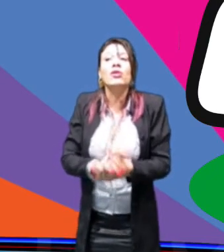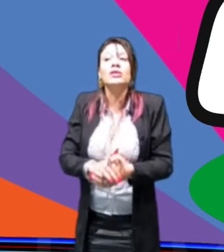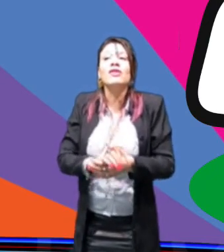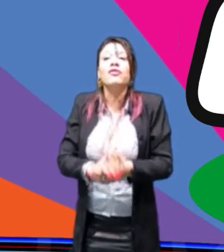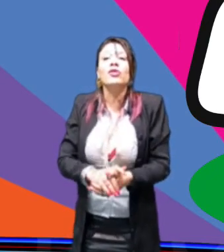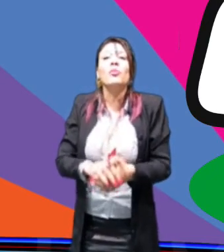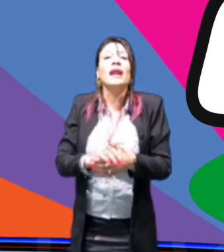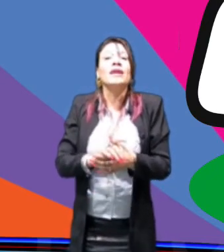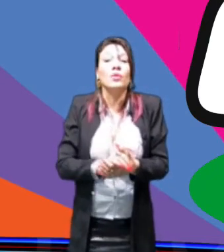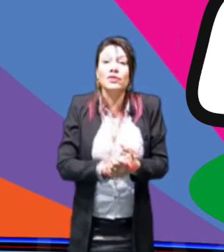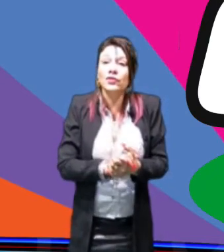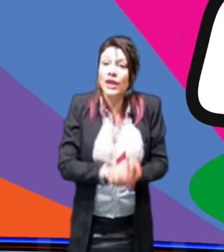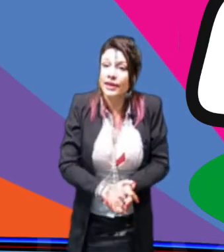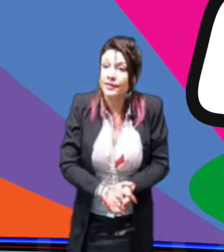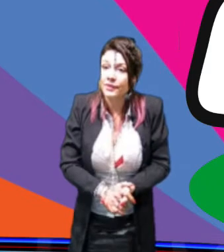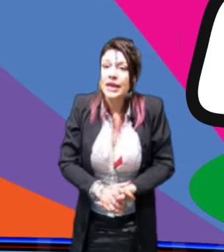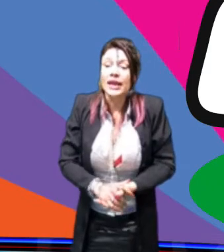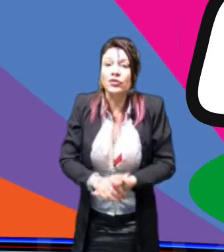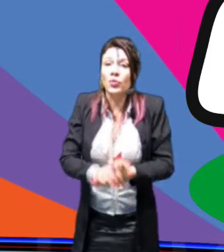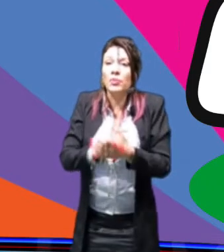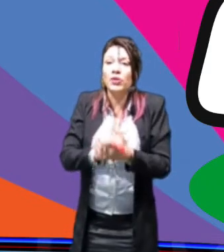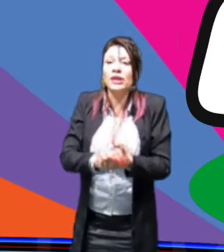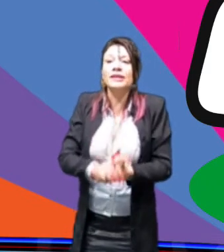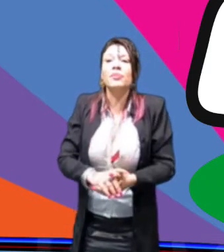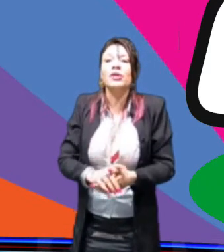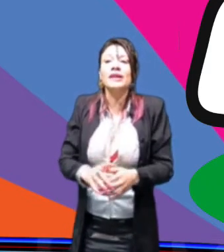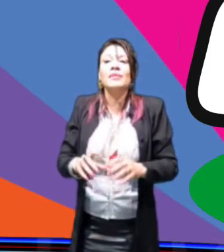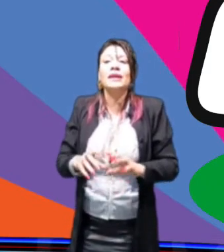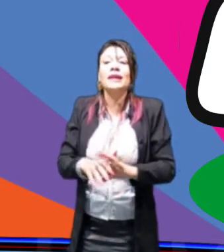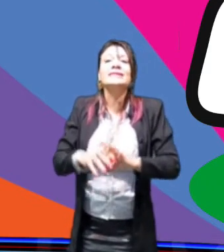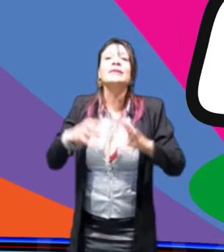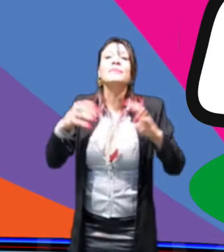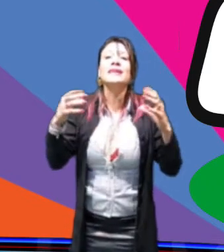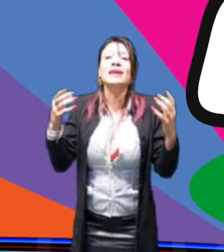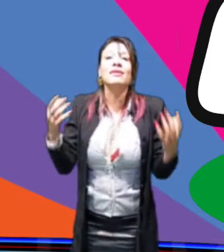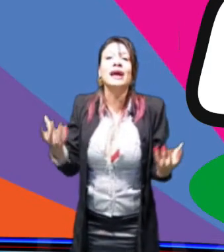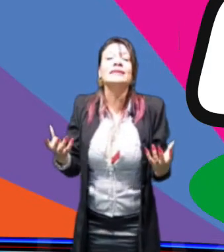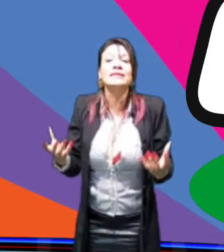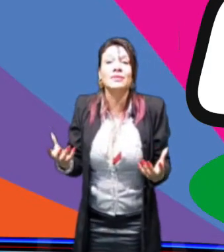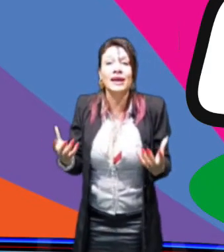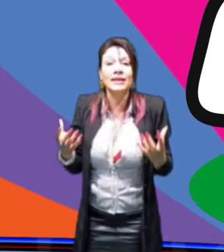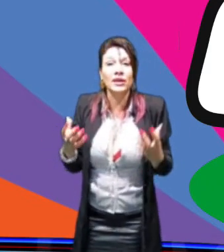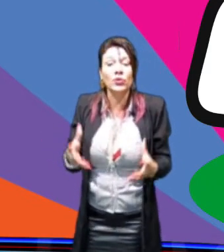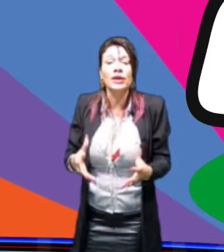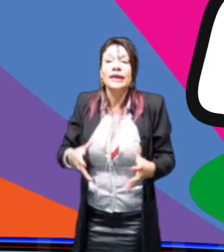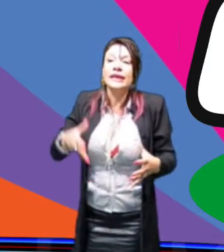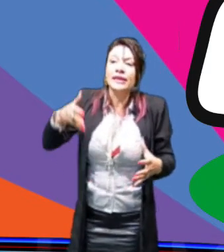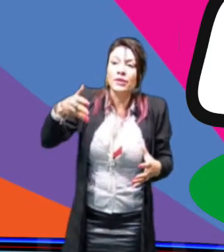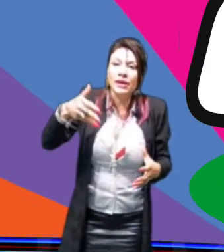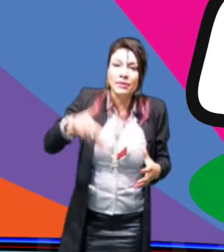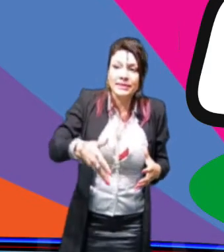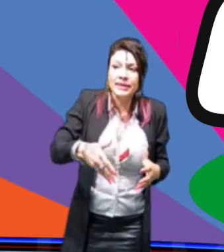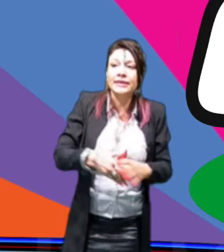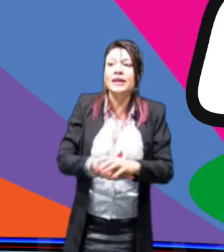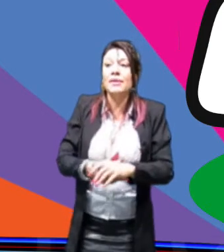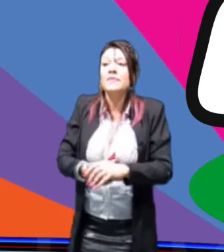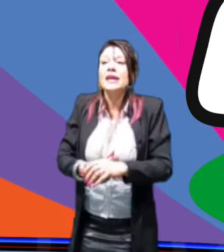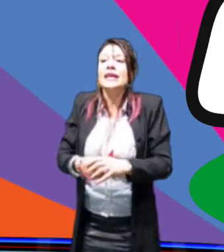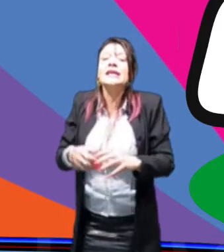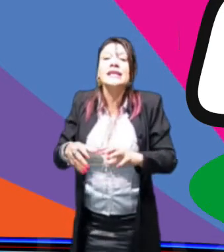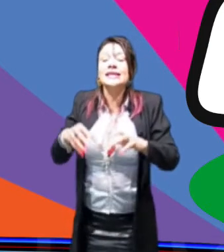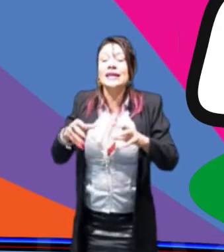recorte de fondos para las obras sociales. Esto es muy importante porque de esta manera se empieza a quebrar el sistema de la salud. Interviene Massa en este tema